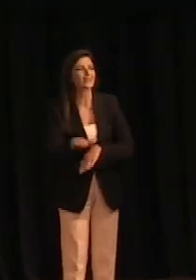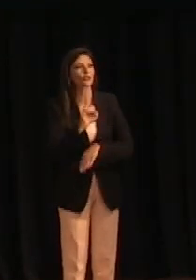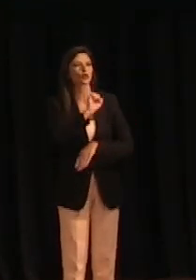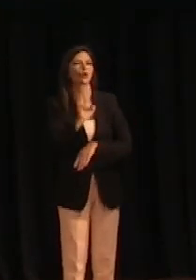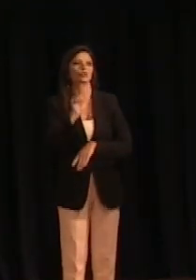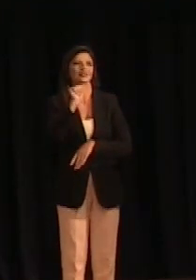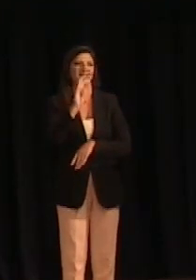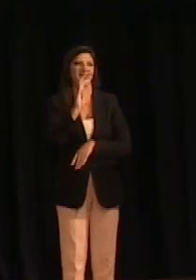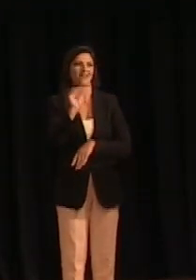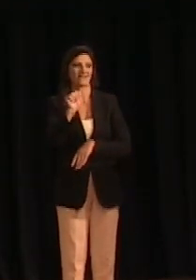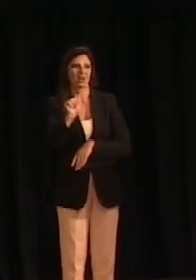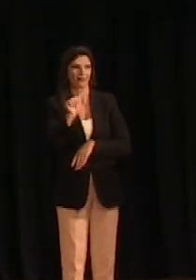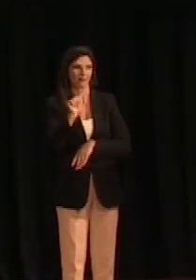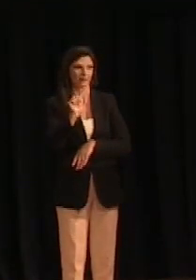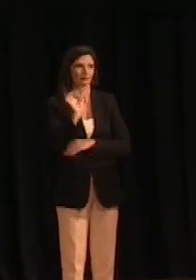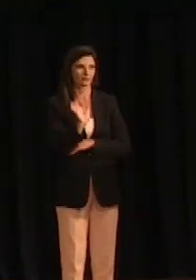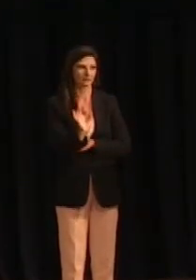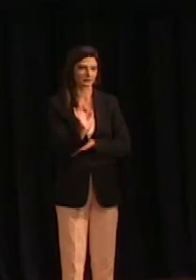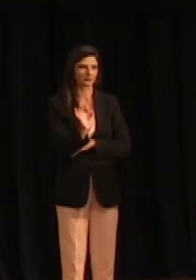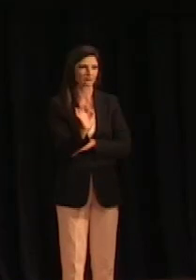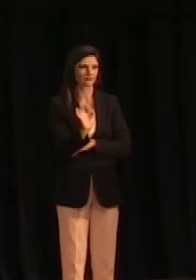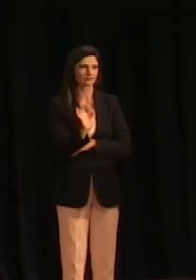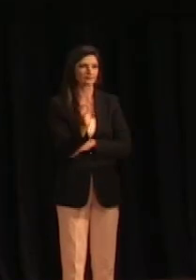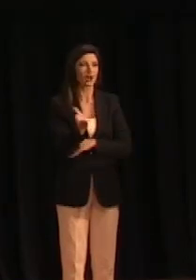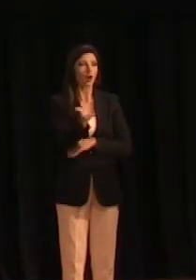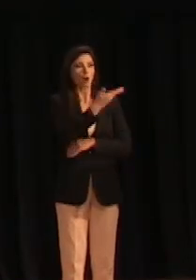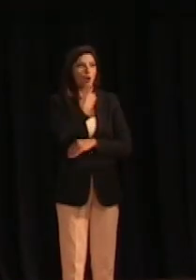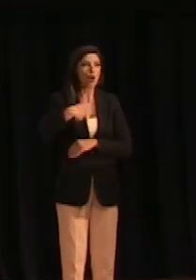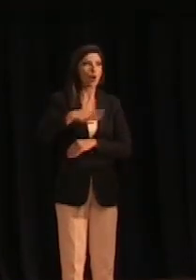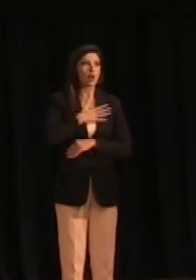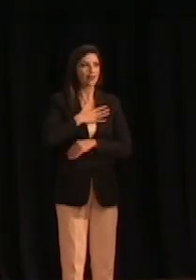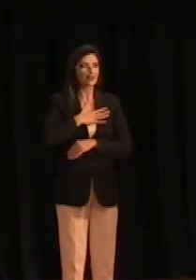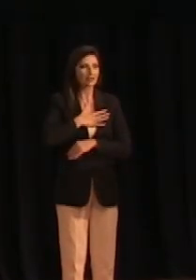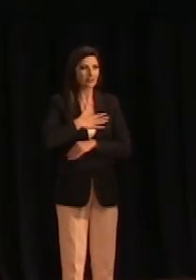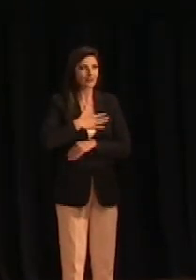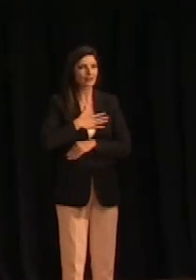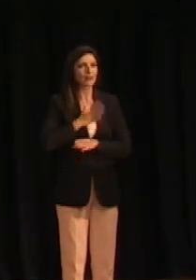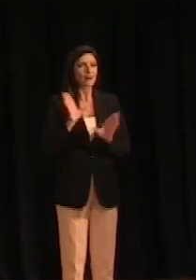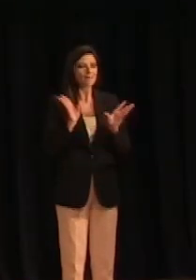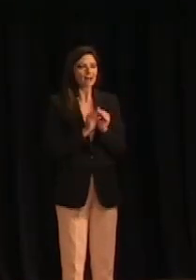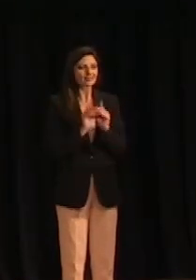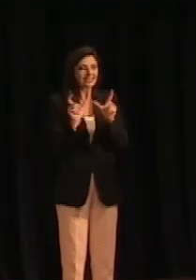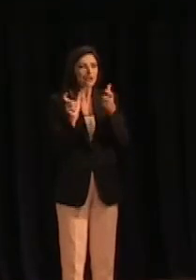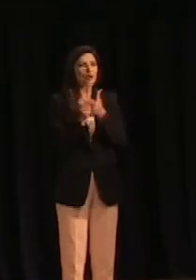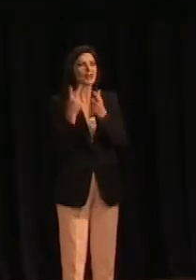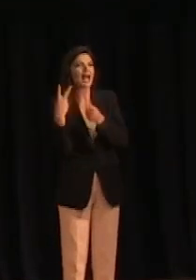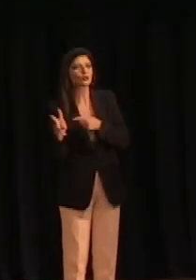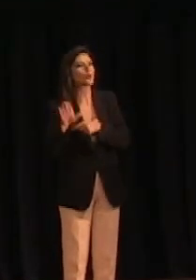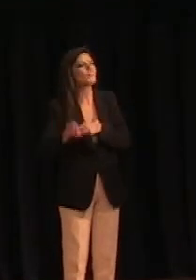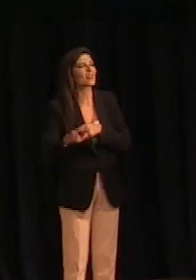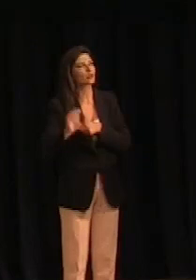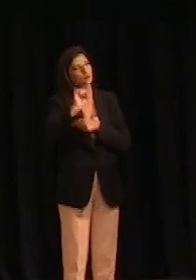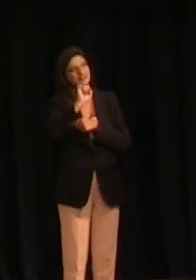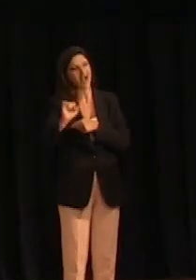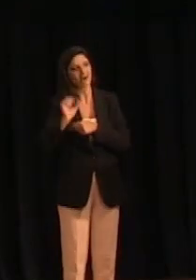τα πνευματικά του γενέθλια. Όλοι εμείς στο περιβόλι του Αγίου Λαζάρου, με την οικογένεια του μικρού Σάββα,